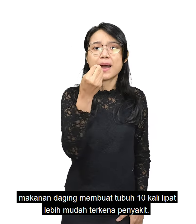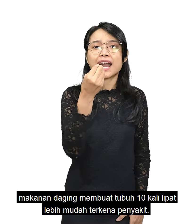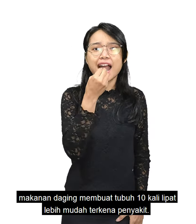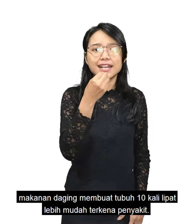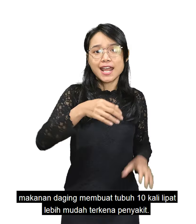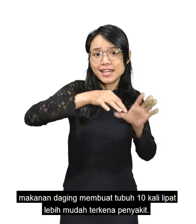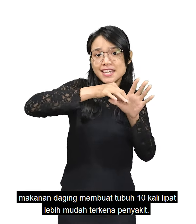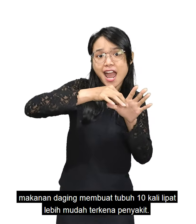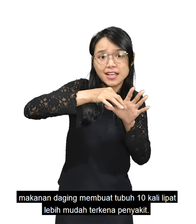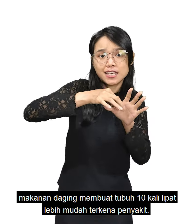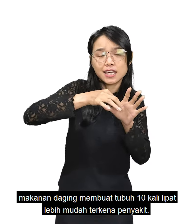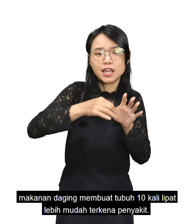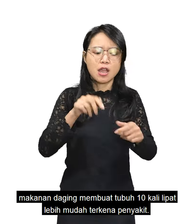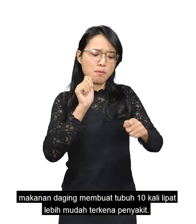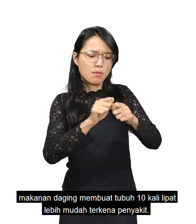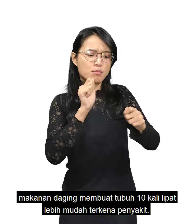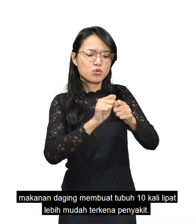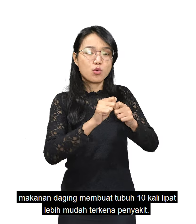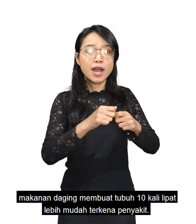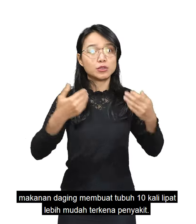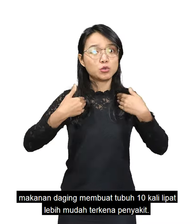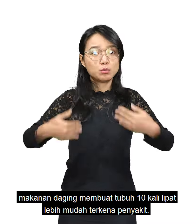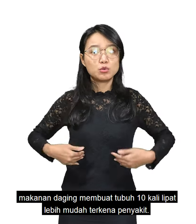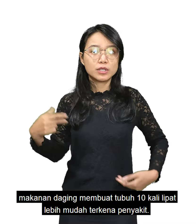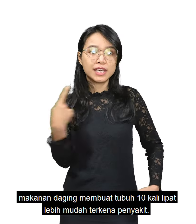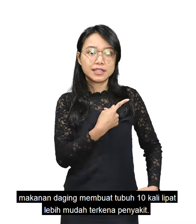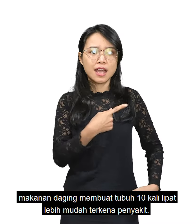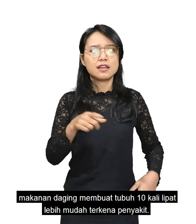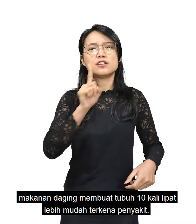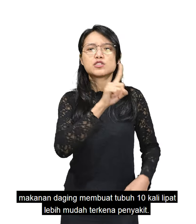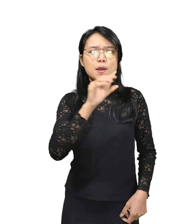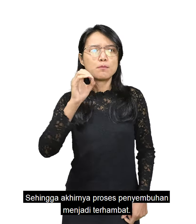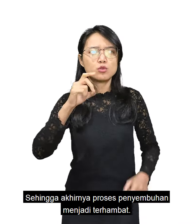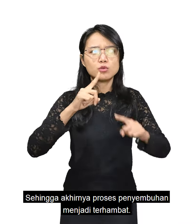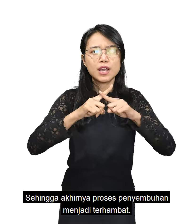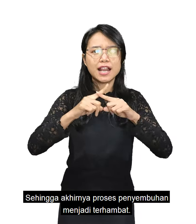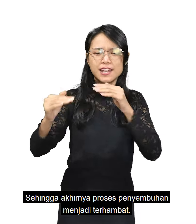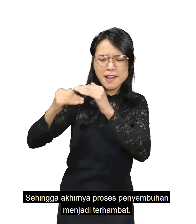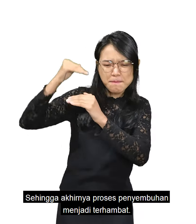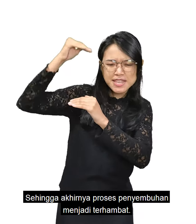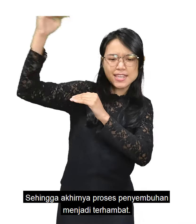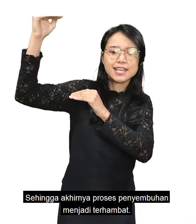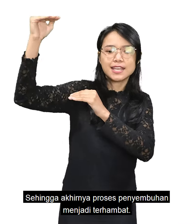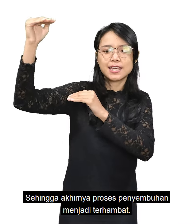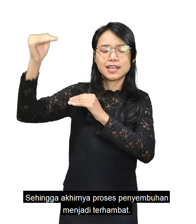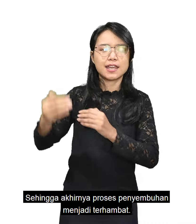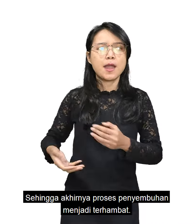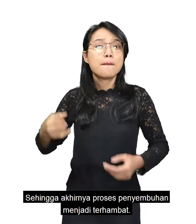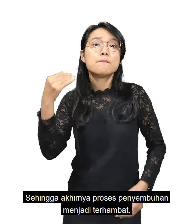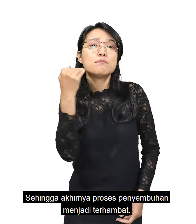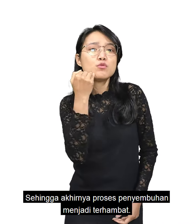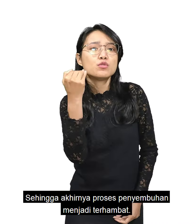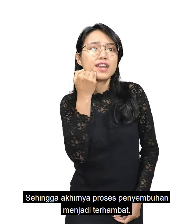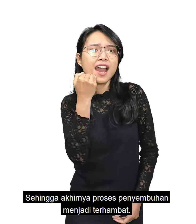makananaging lebih mudah terkena penyakit sehingga akhirnya proses penyembuhan